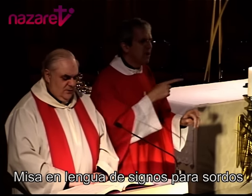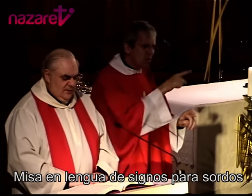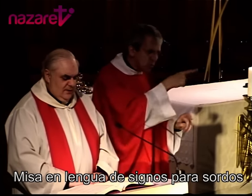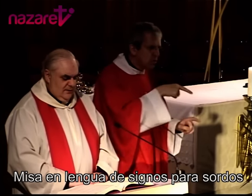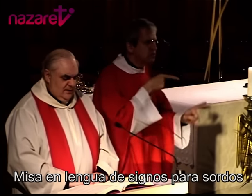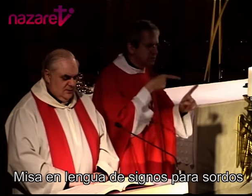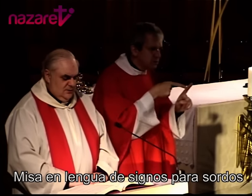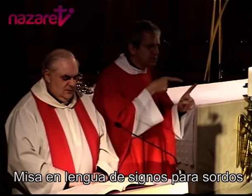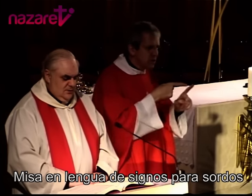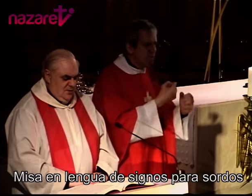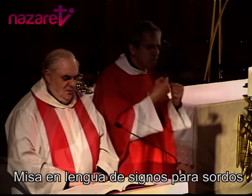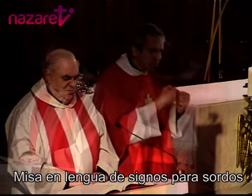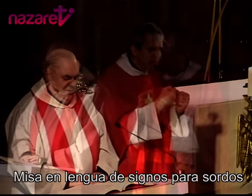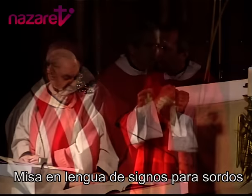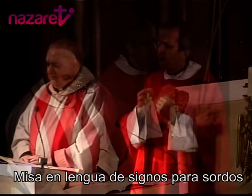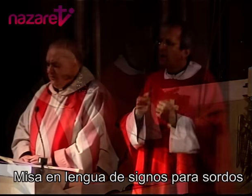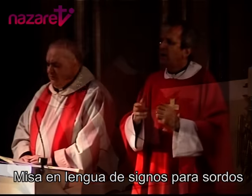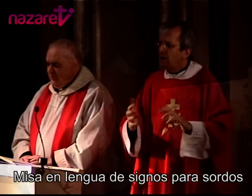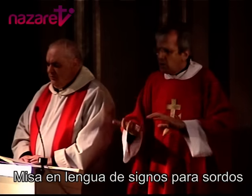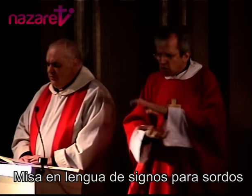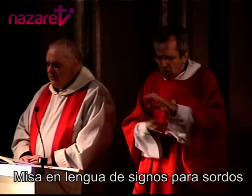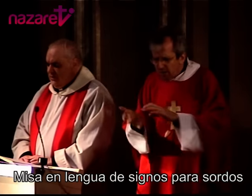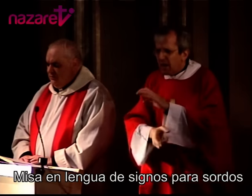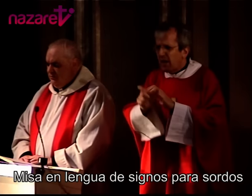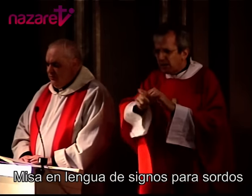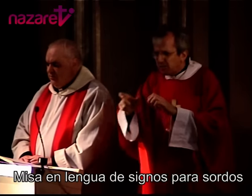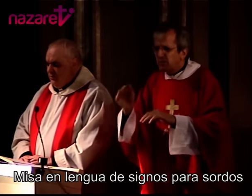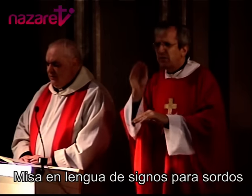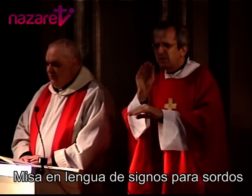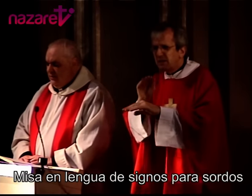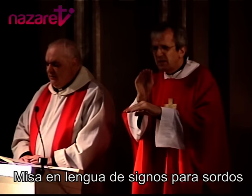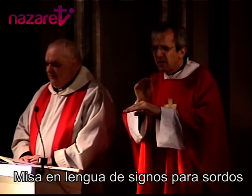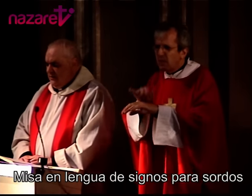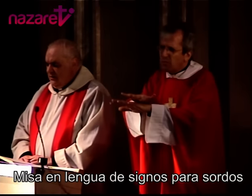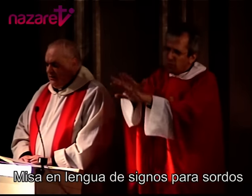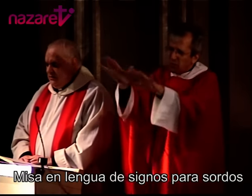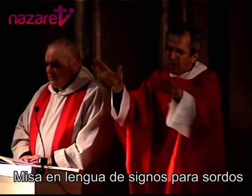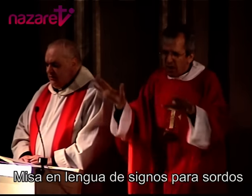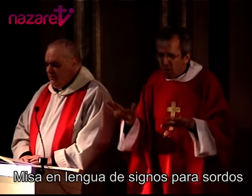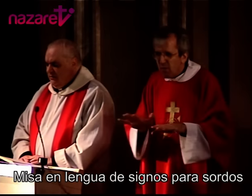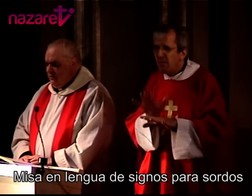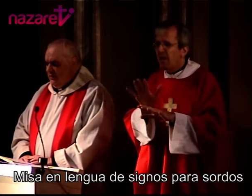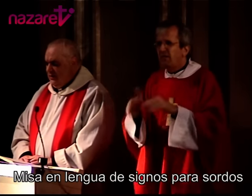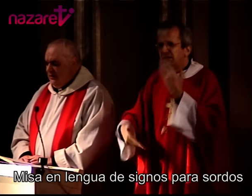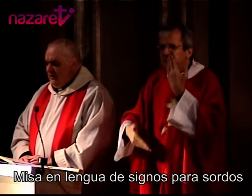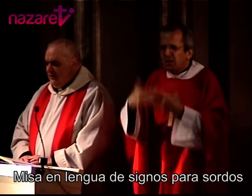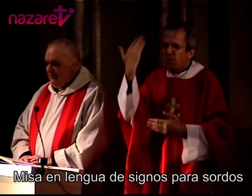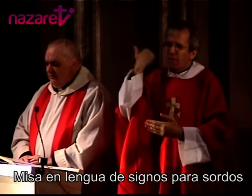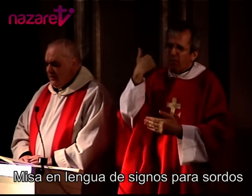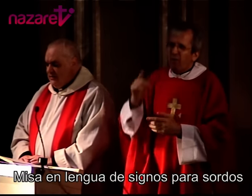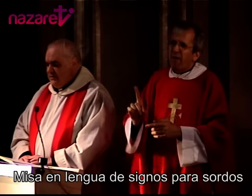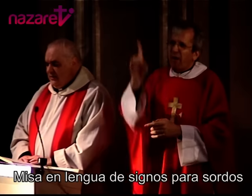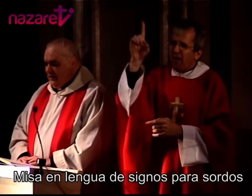más fuerza diciendo: «Solivianta al pueblo enseñando por toda Judea, desde que comenzó en